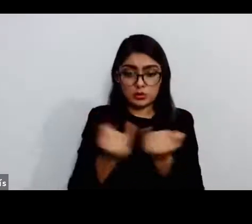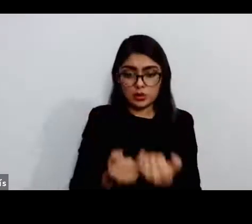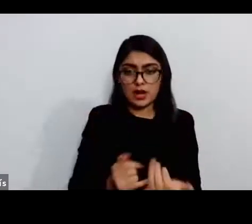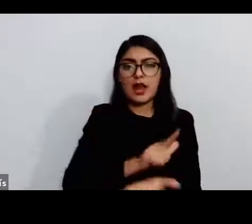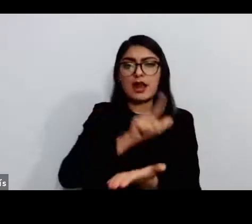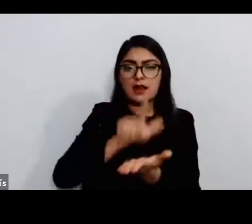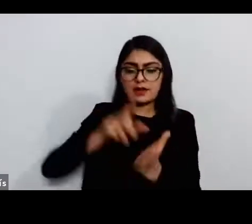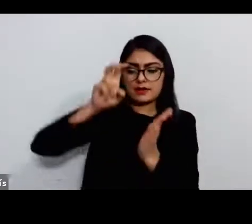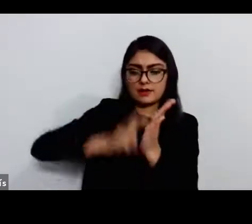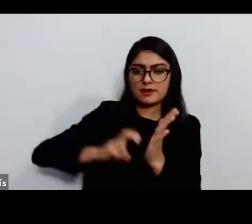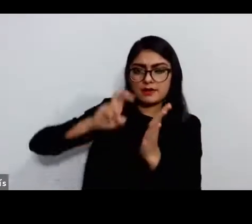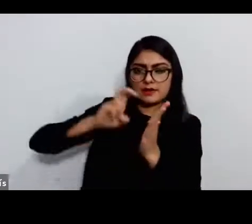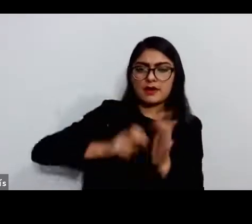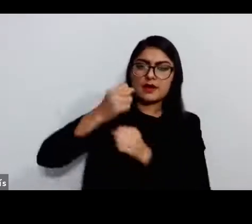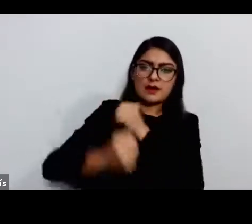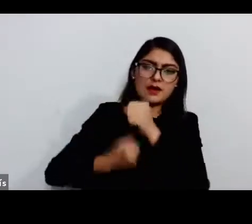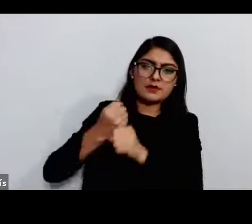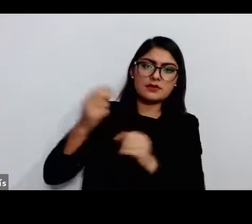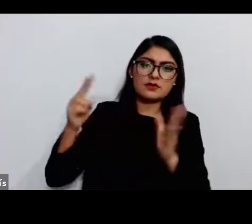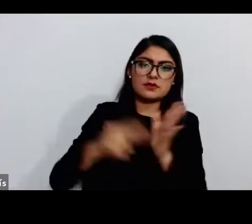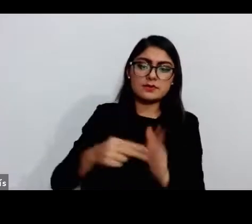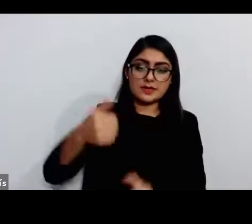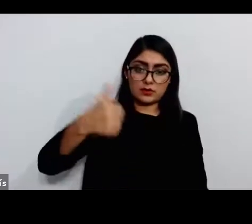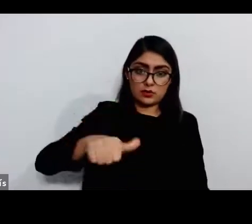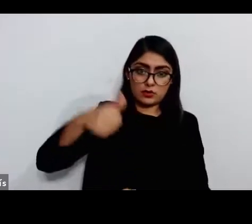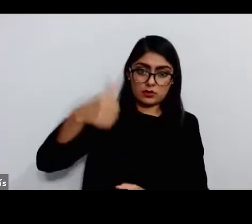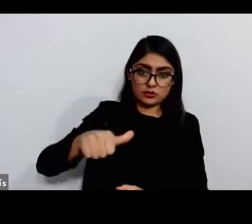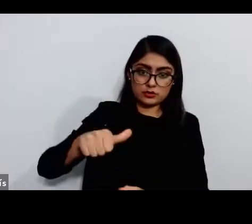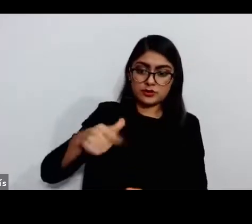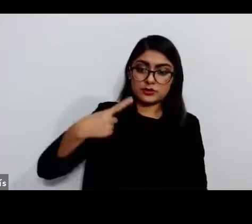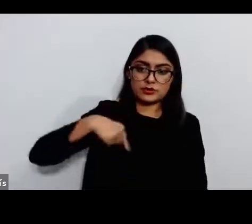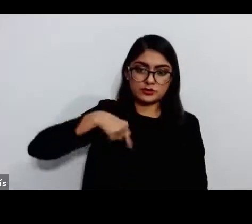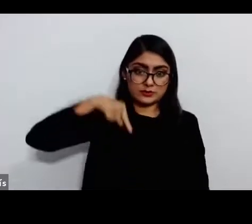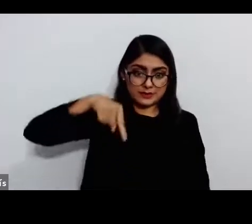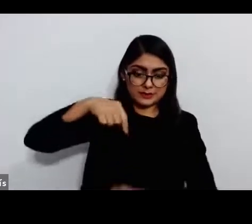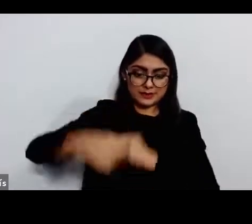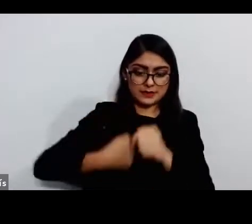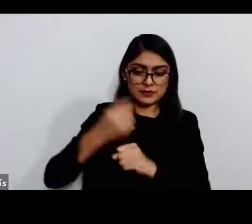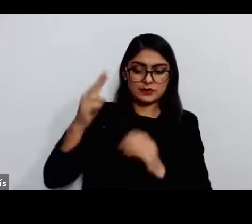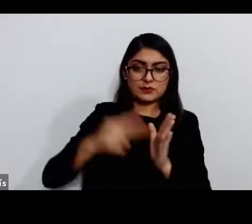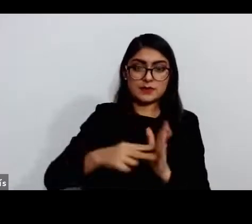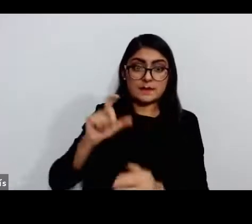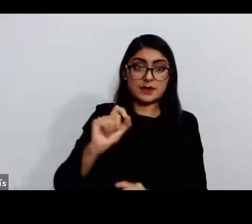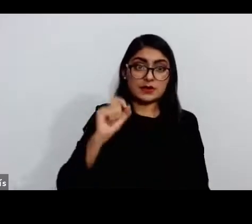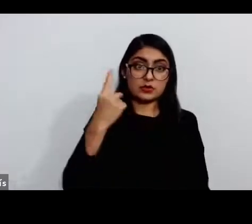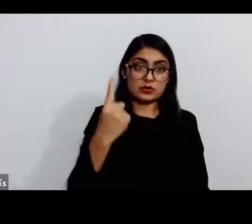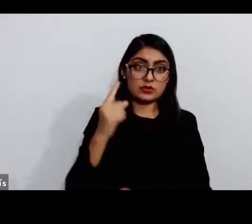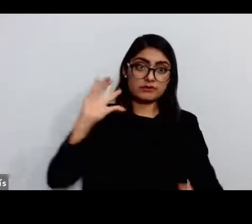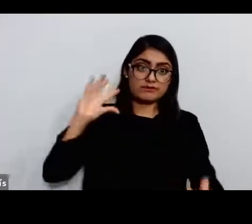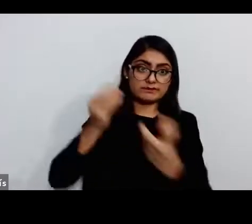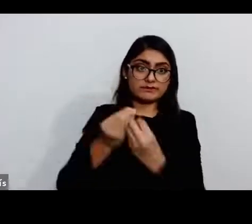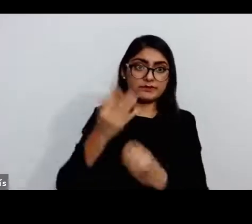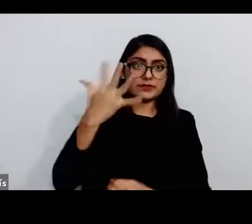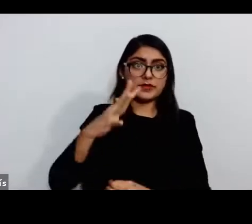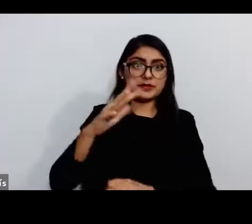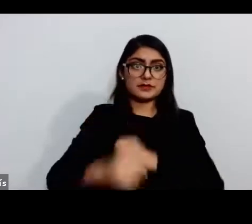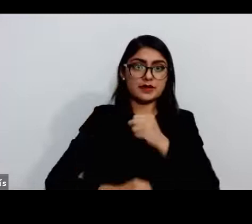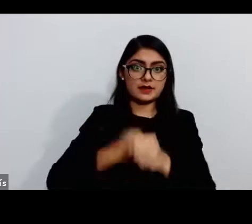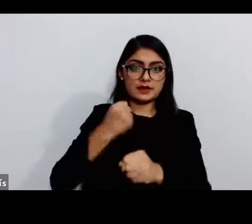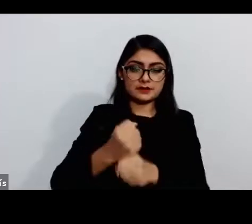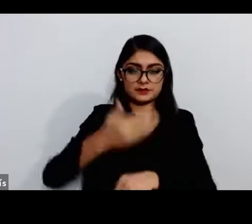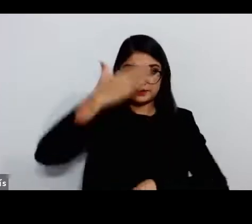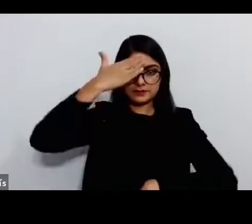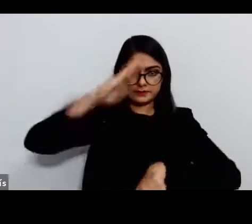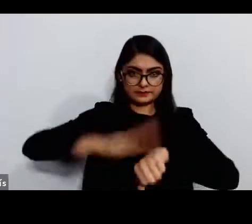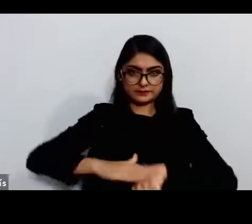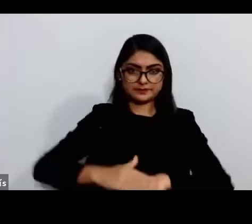que estamos conmemorando los 10 años este 2021, ¿no? Bueno, pues con esa